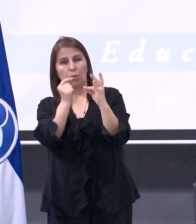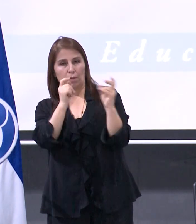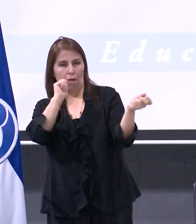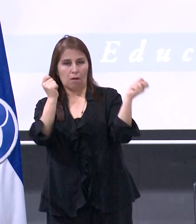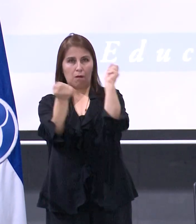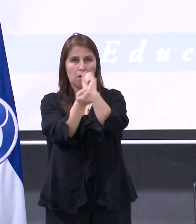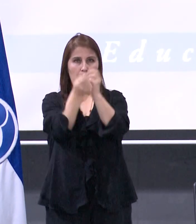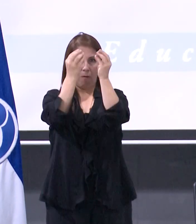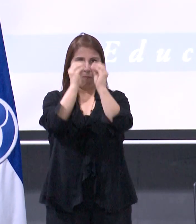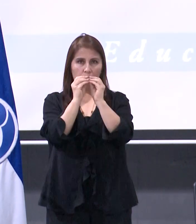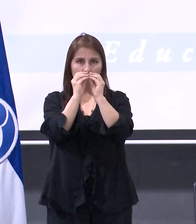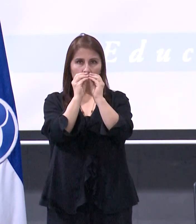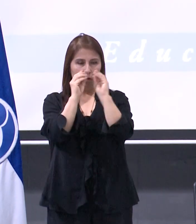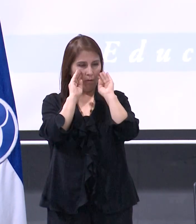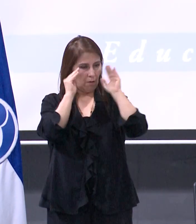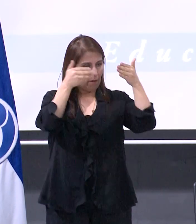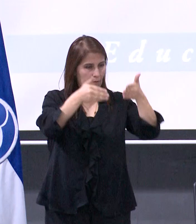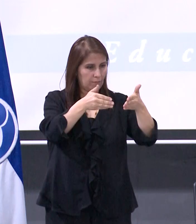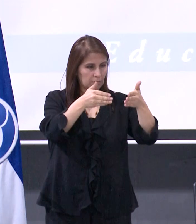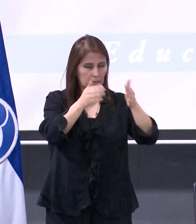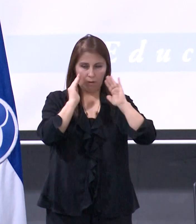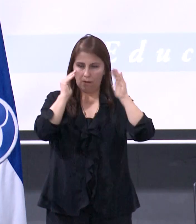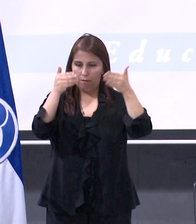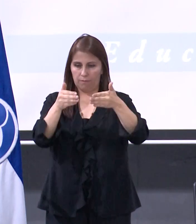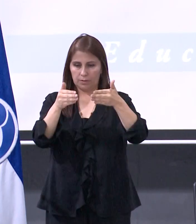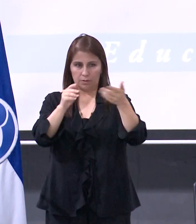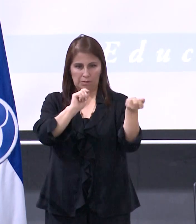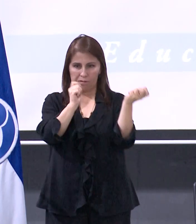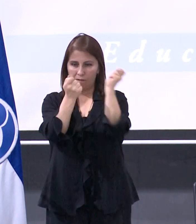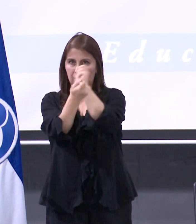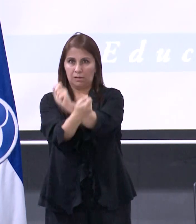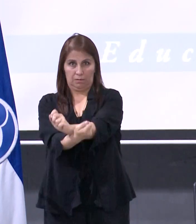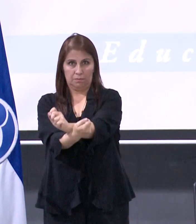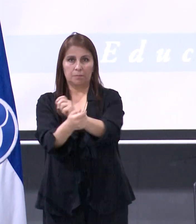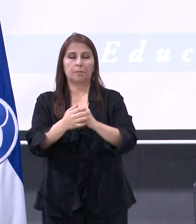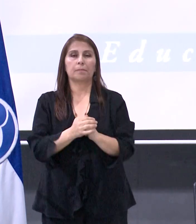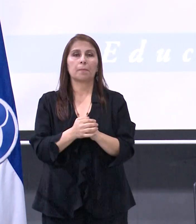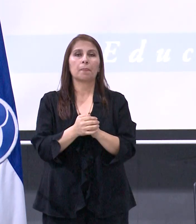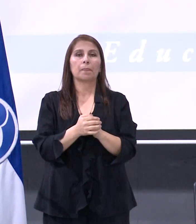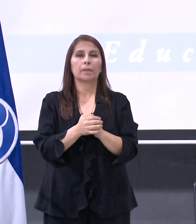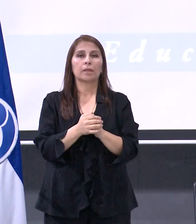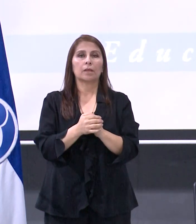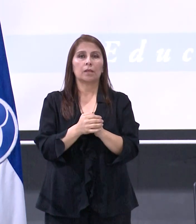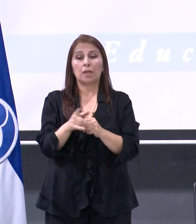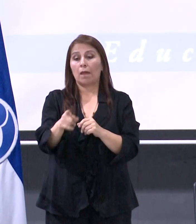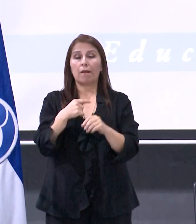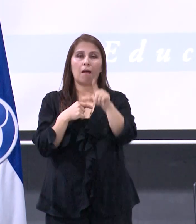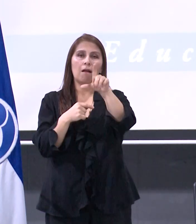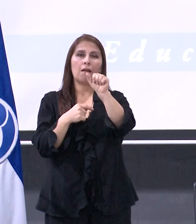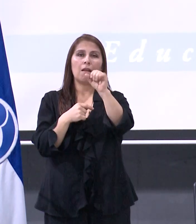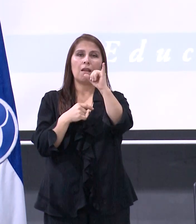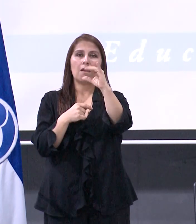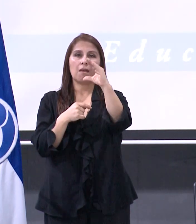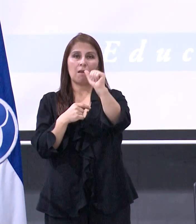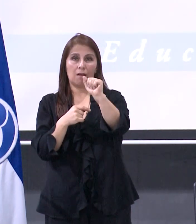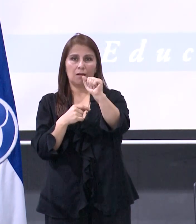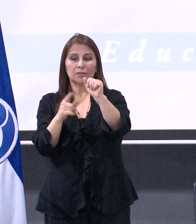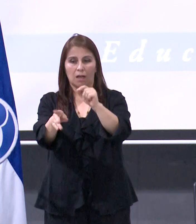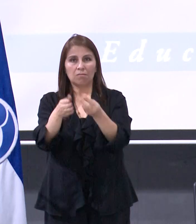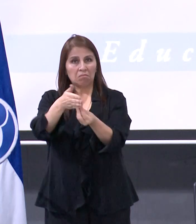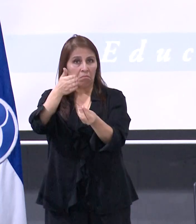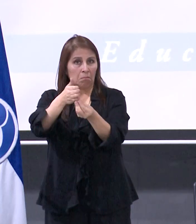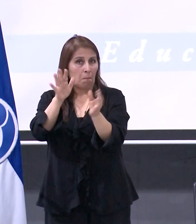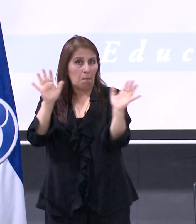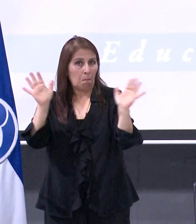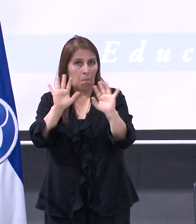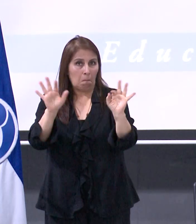hay un énfasis muy importante por una educación laica y hay políticos e intelectuales